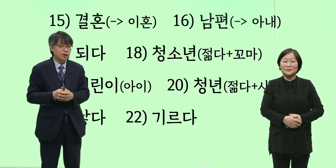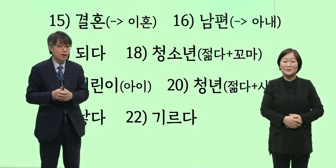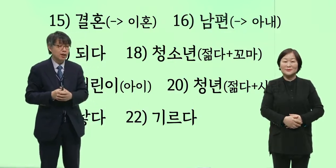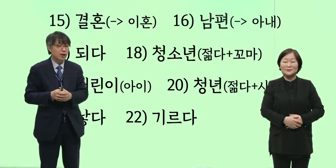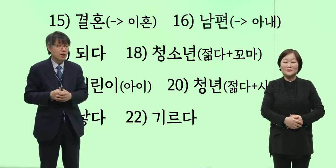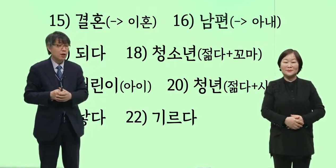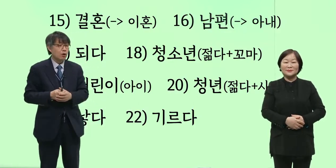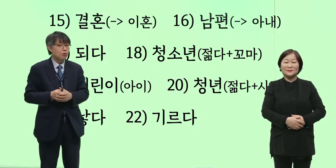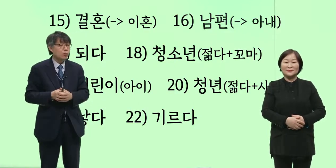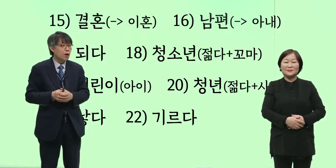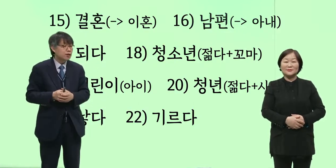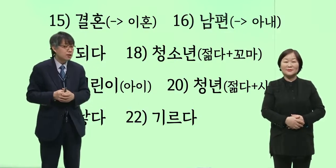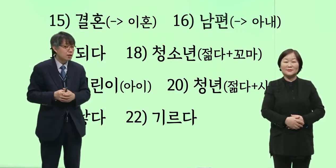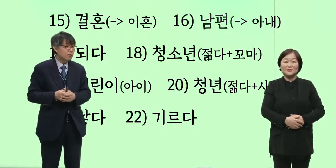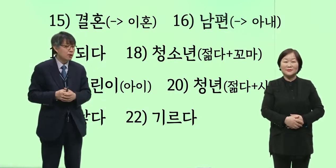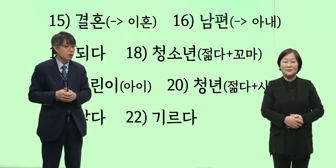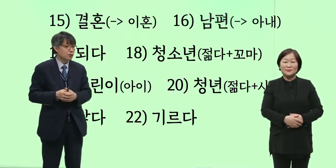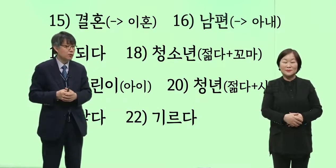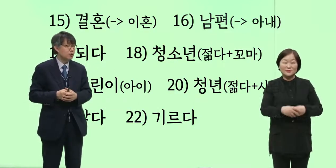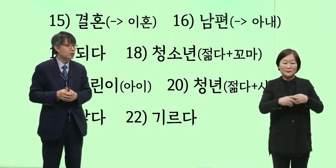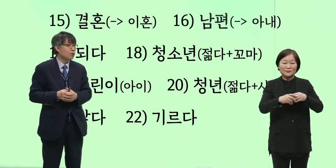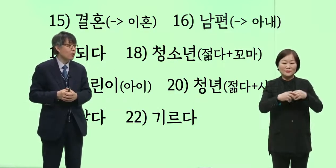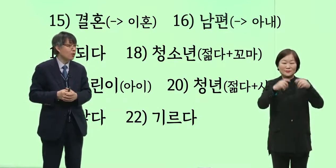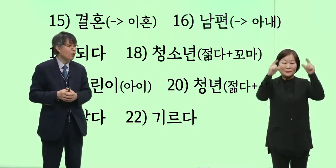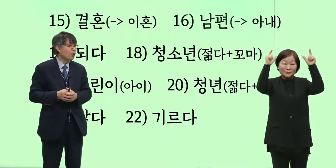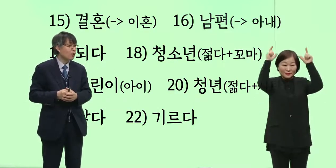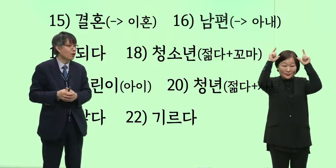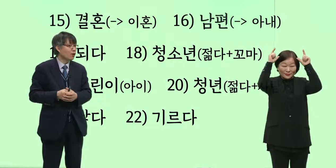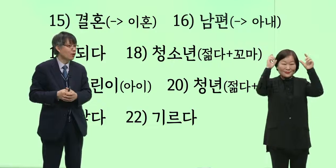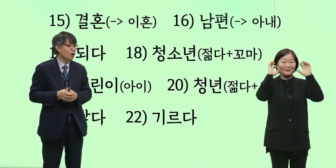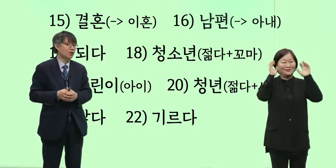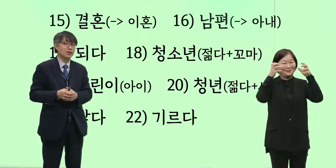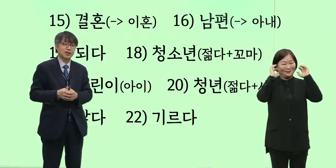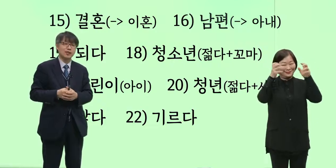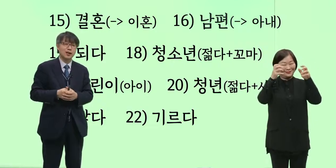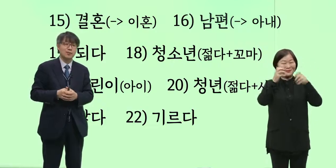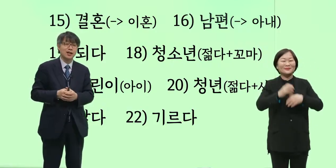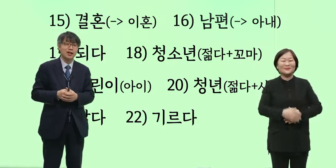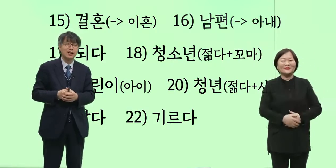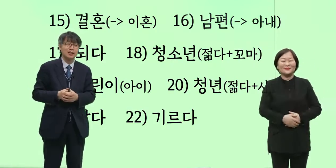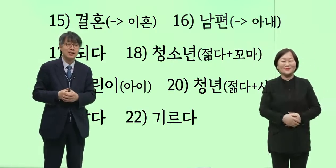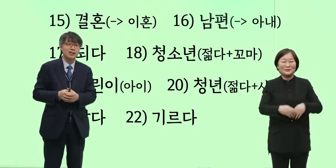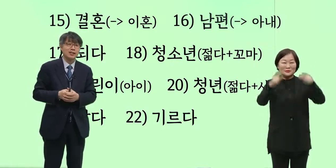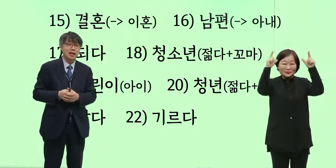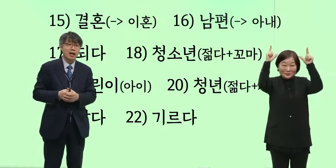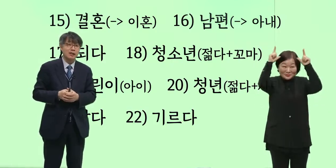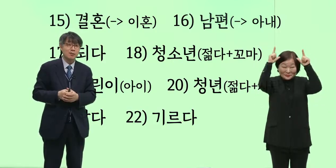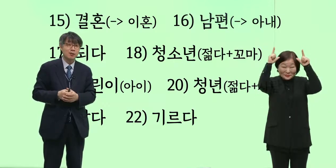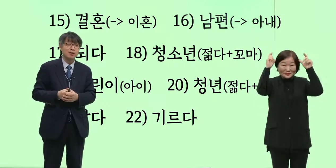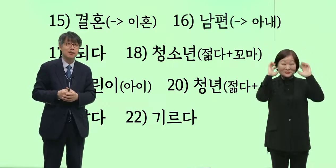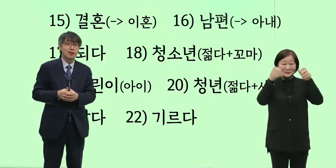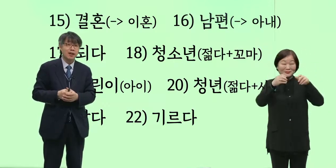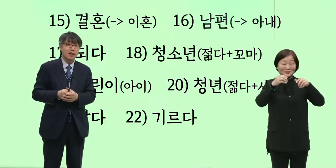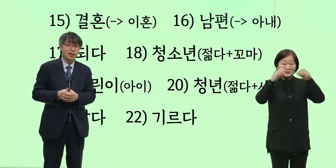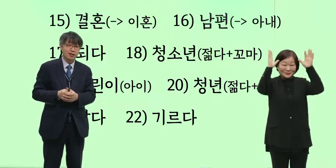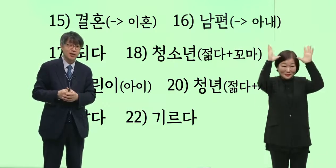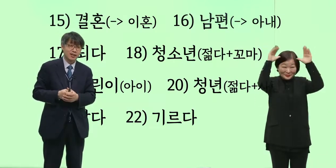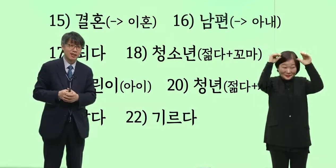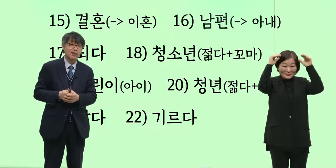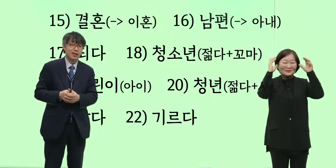텐데 송아지 하면 소 어린이 이렇게 합니다. 강아지 하면 개 어린이 이렇게